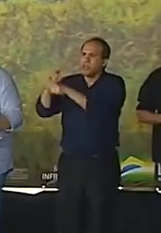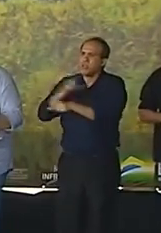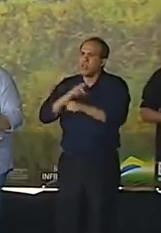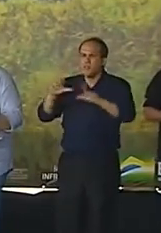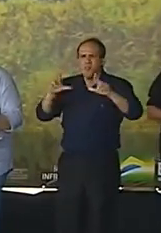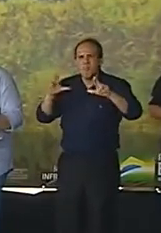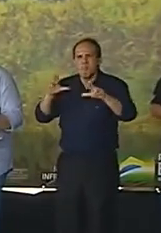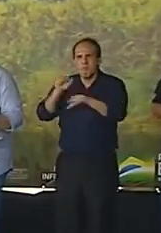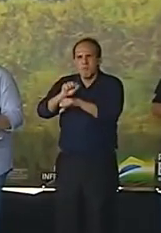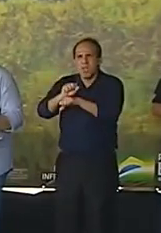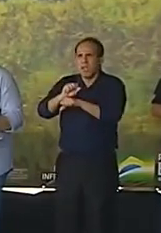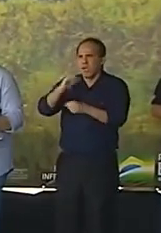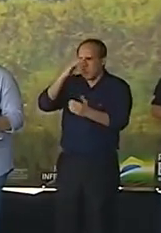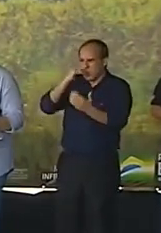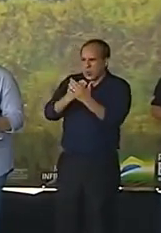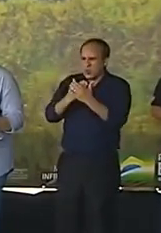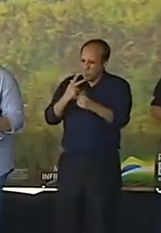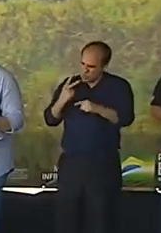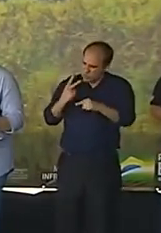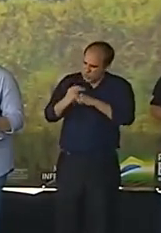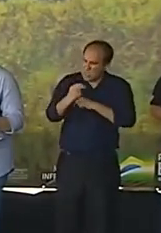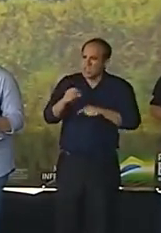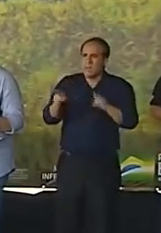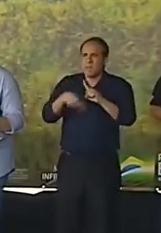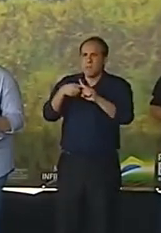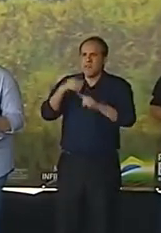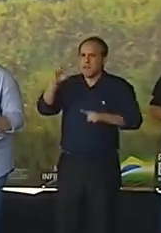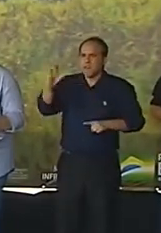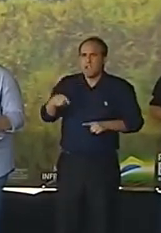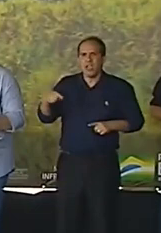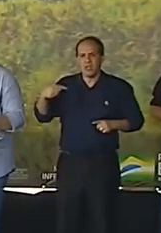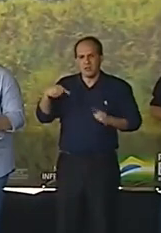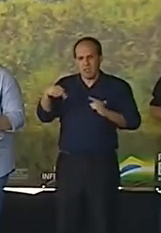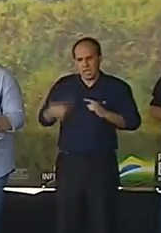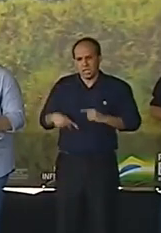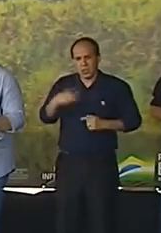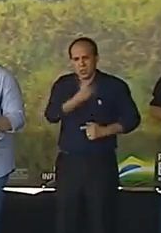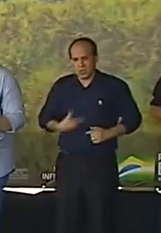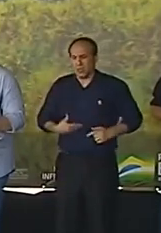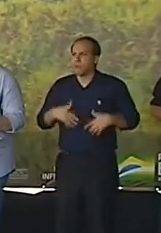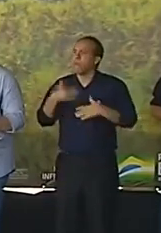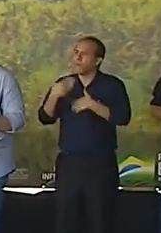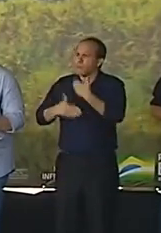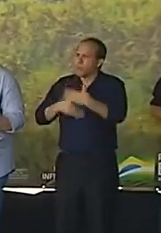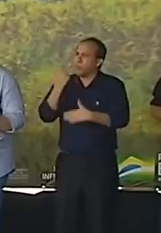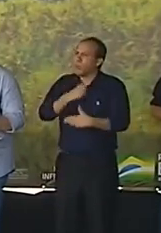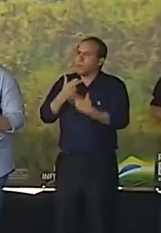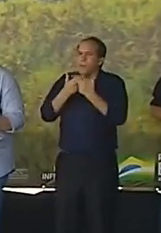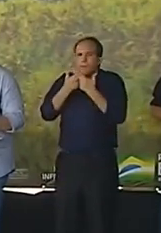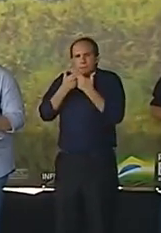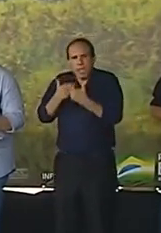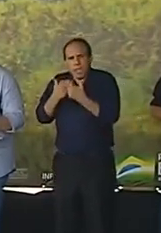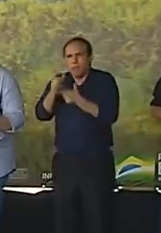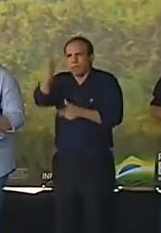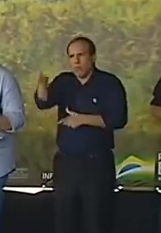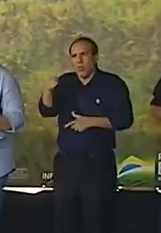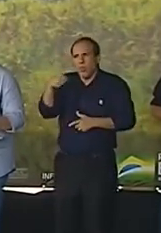de vencer e crença que a gente ia resolver. E mais uma vez eles foram pacientes, eles foram